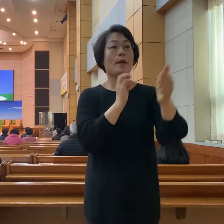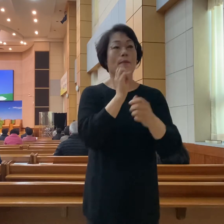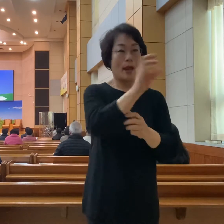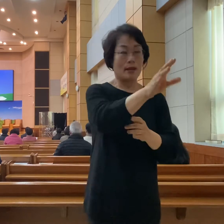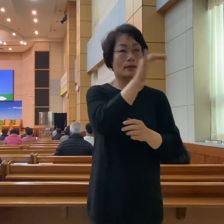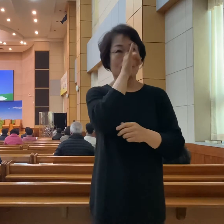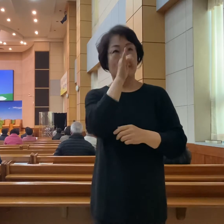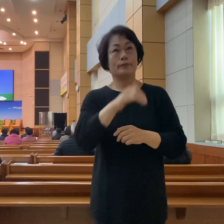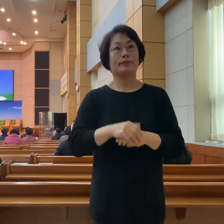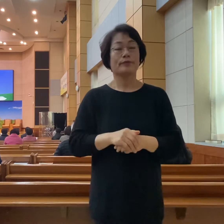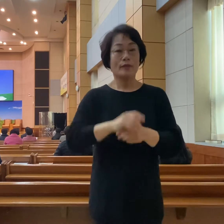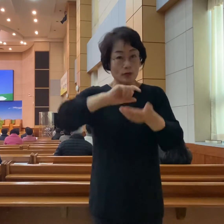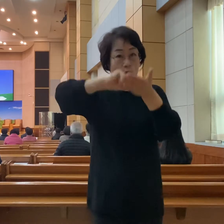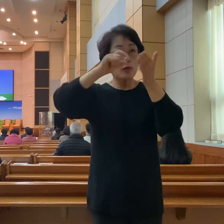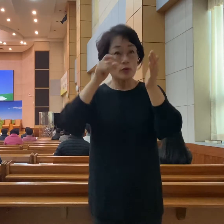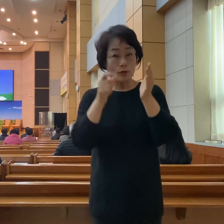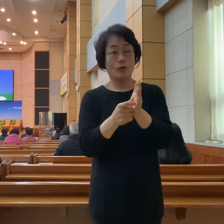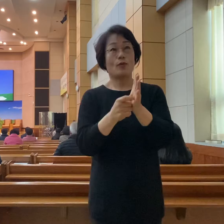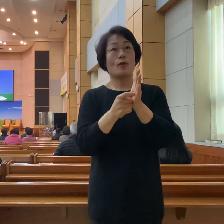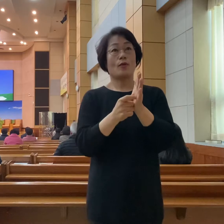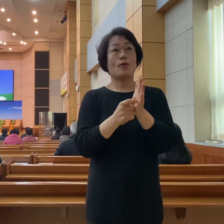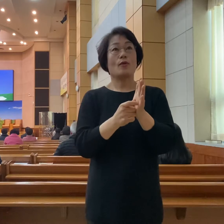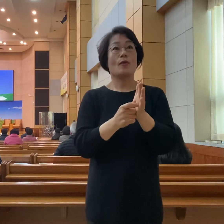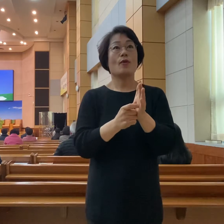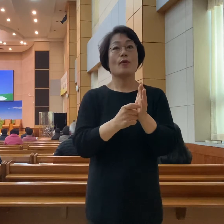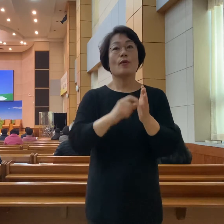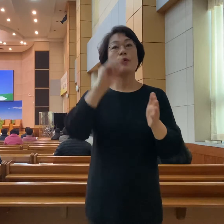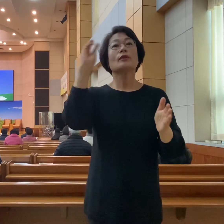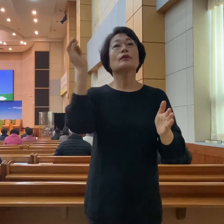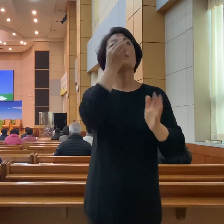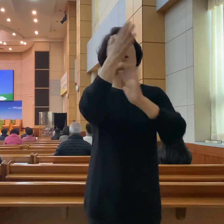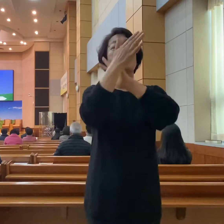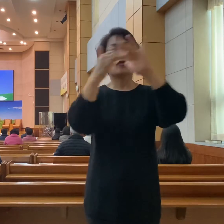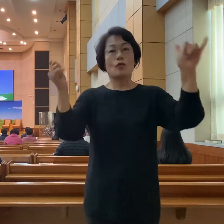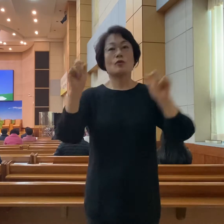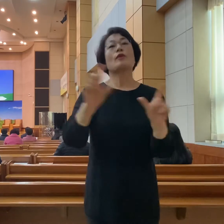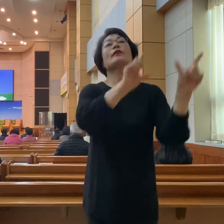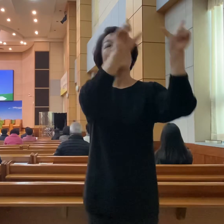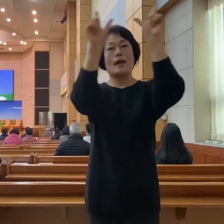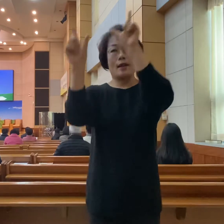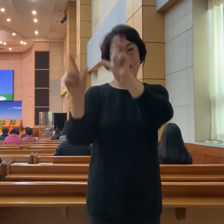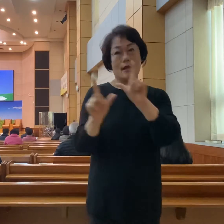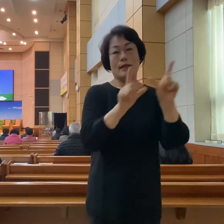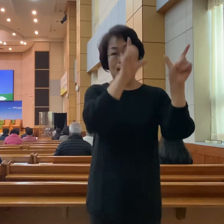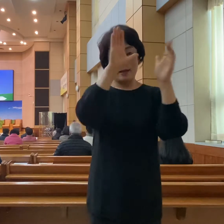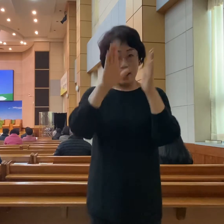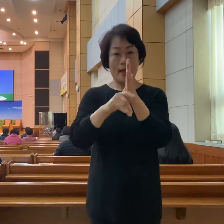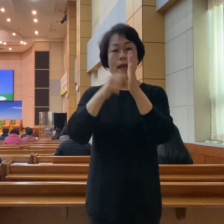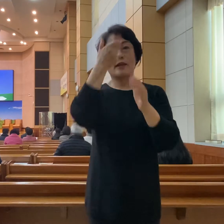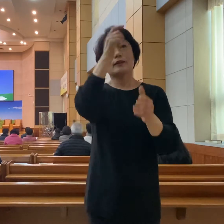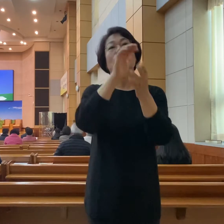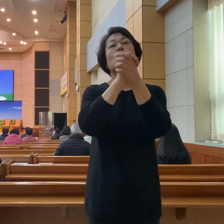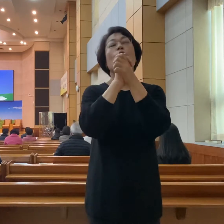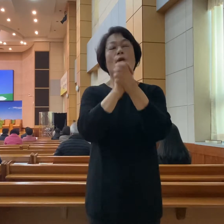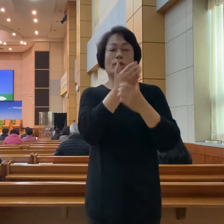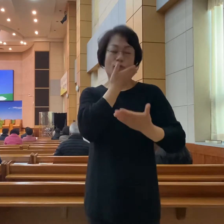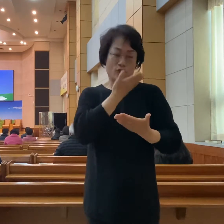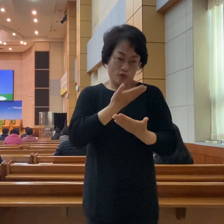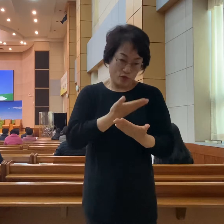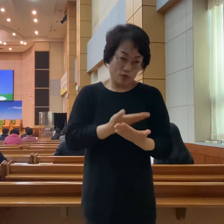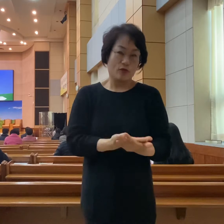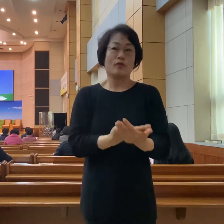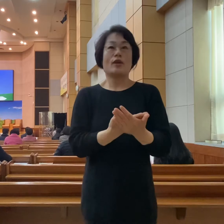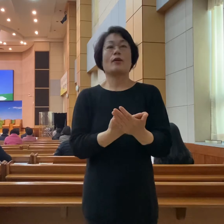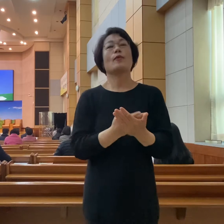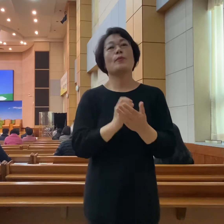있습니다. 그만큼 성도로서 살아가는 데 있어서 기도가 중요하다 하는